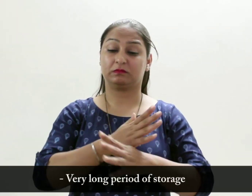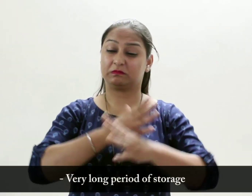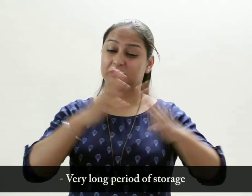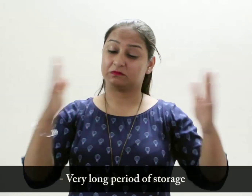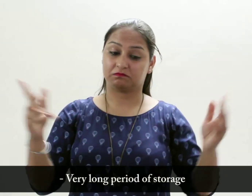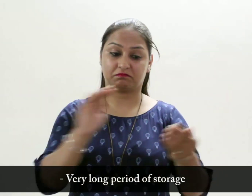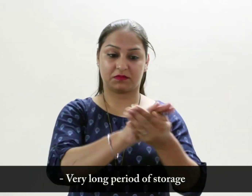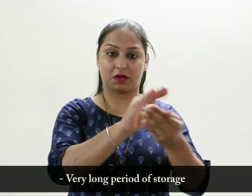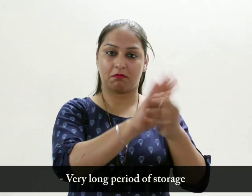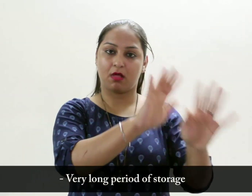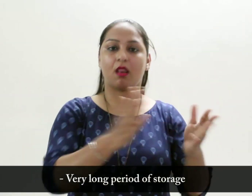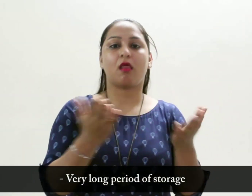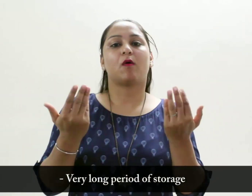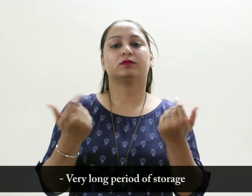भंडारण की बहुत लंबी अवधि,